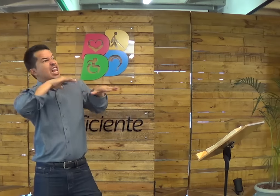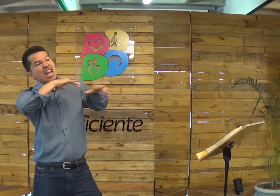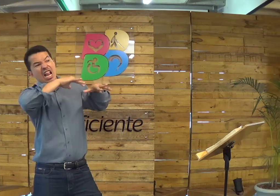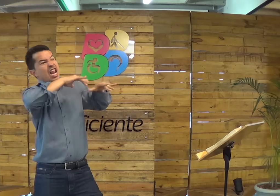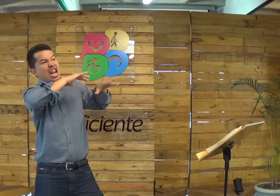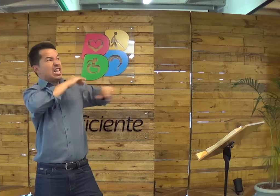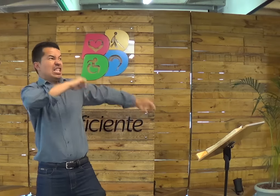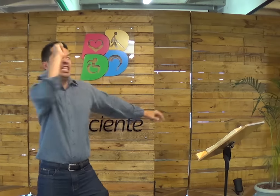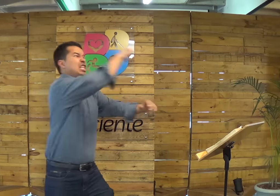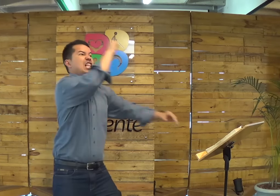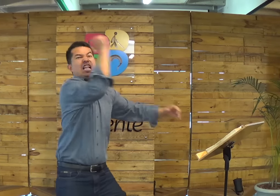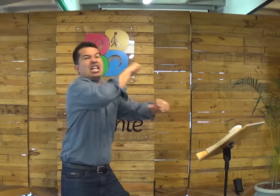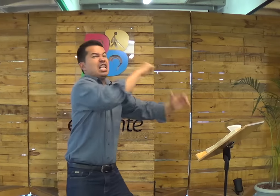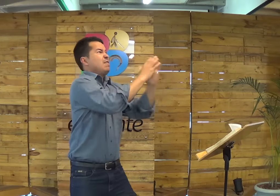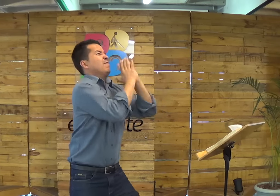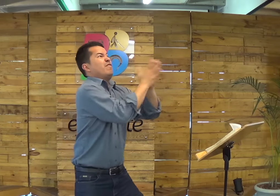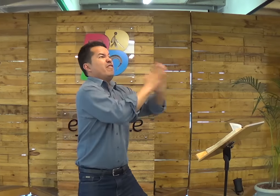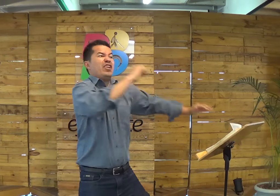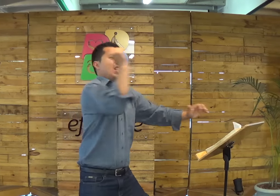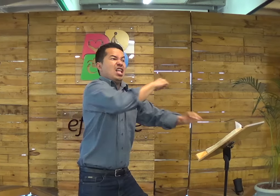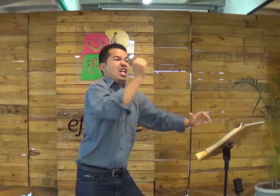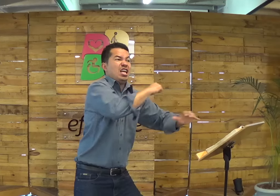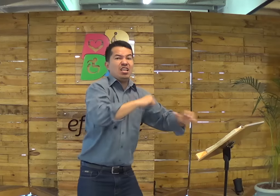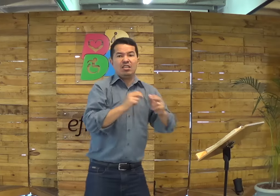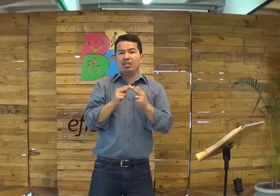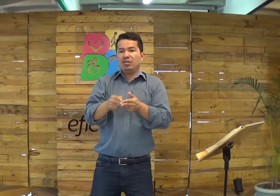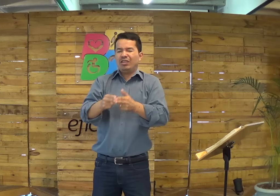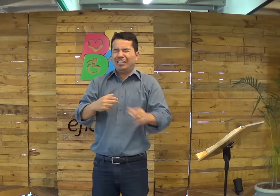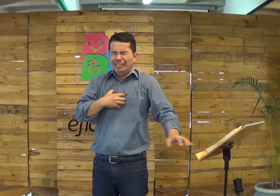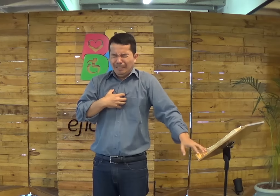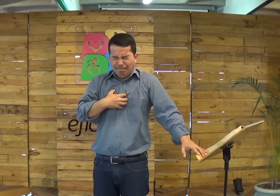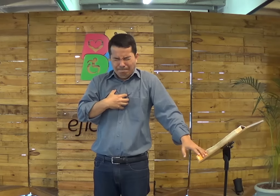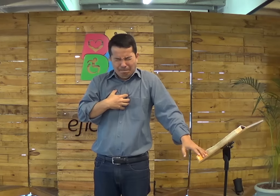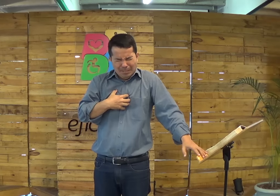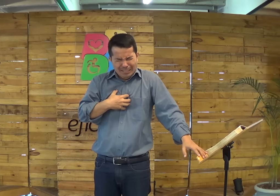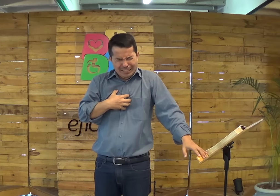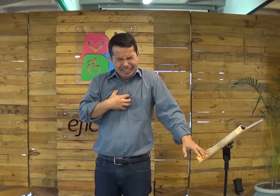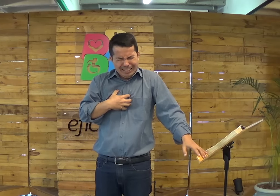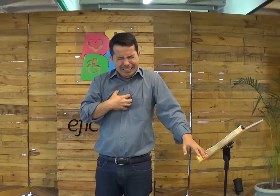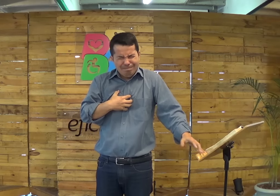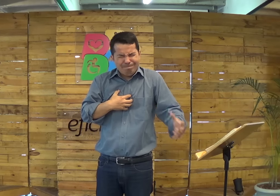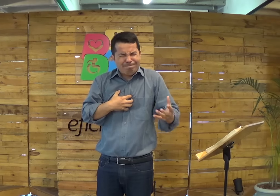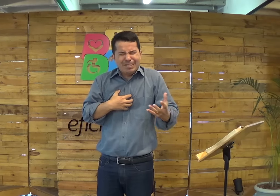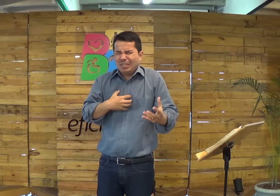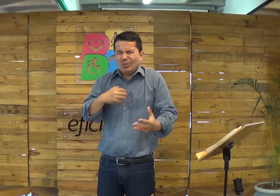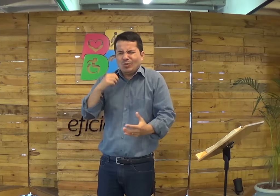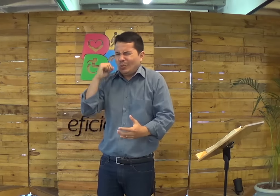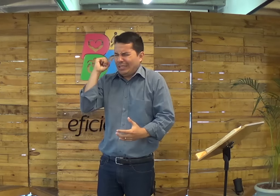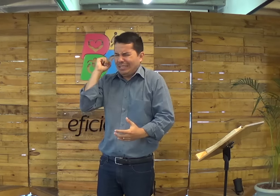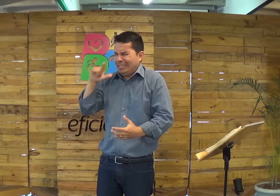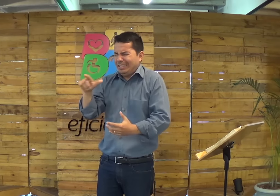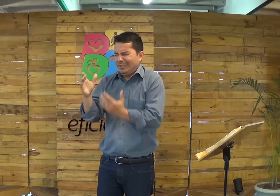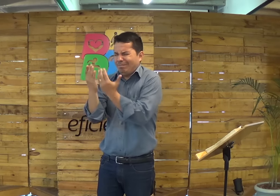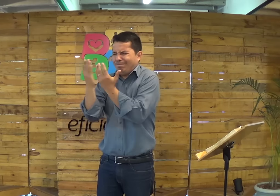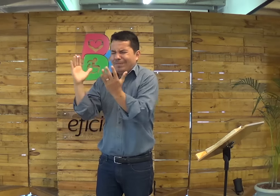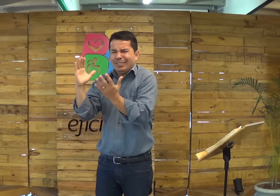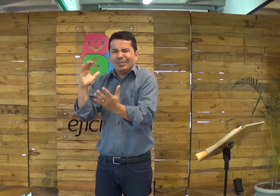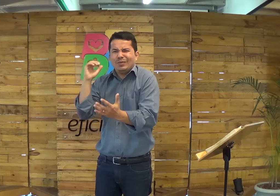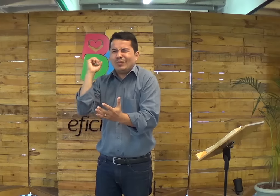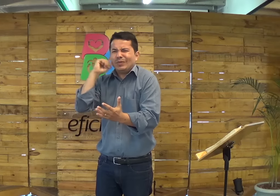pessoas né e batendo na porta por favor abre a porta e não é lá sentindo Ai eu não posso eu não